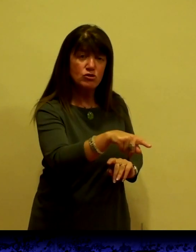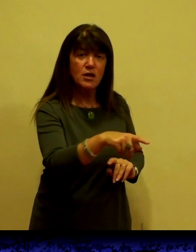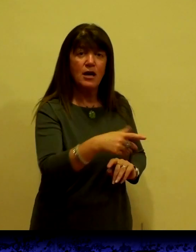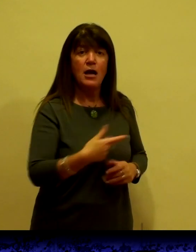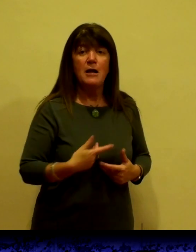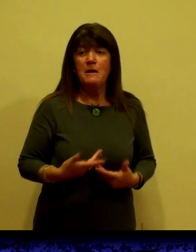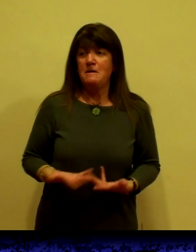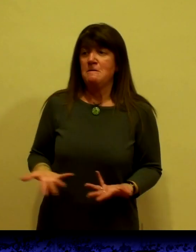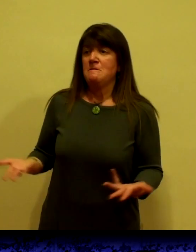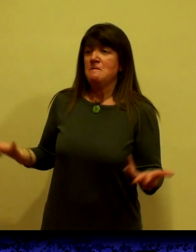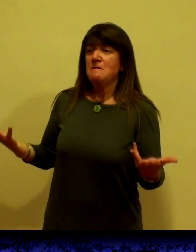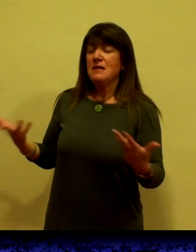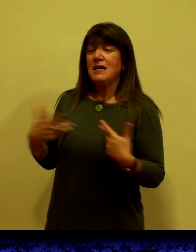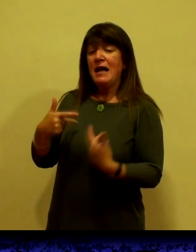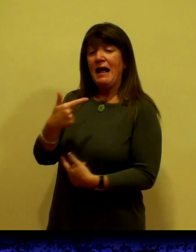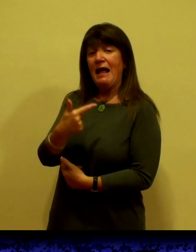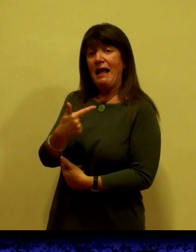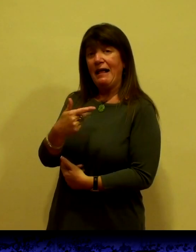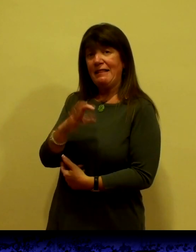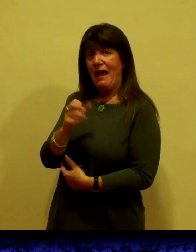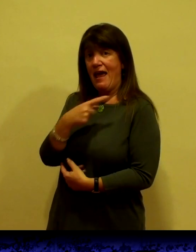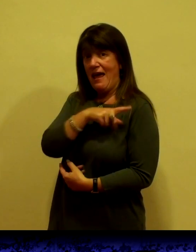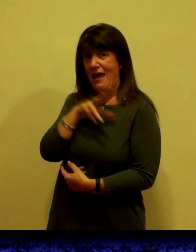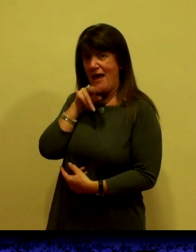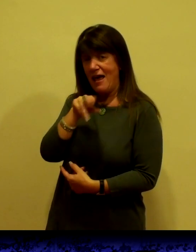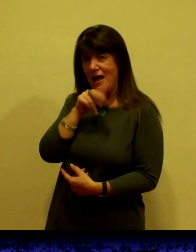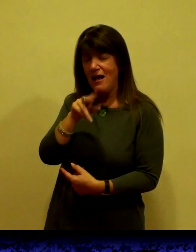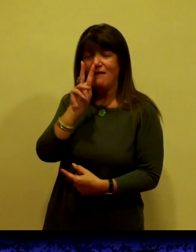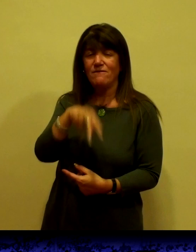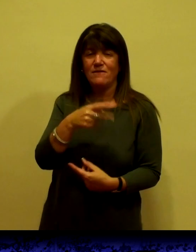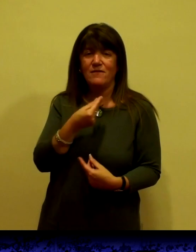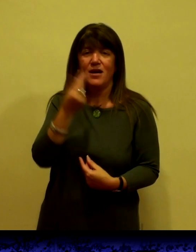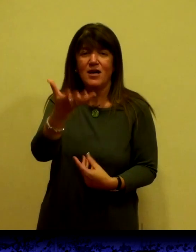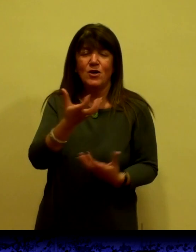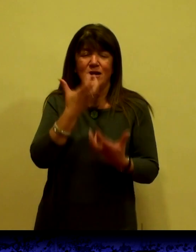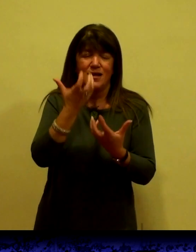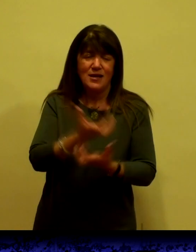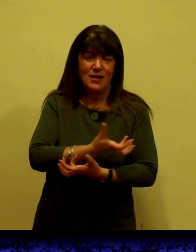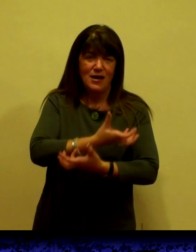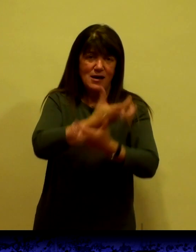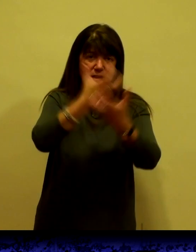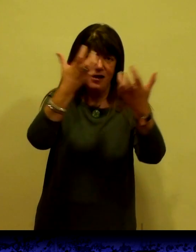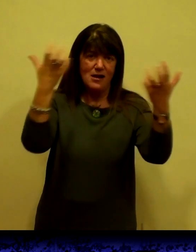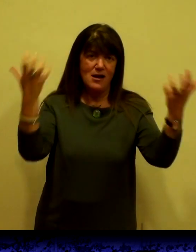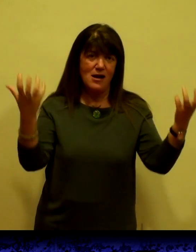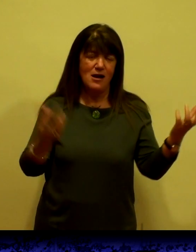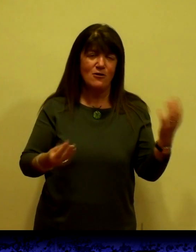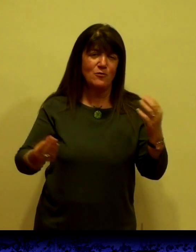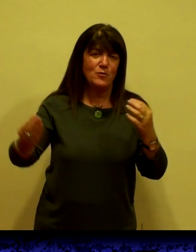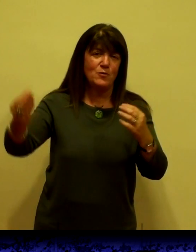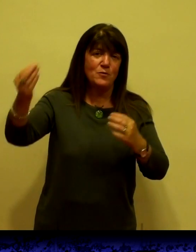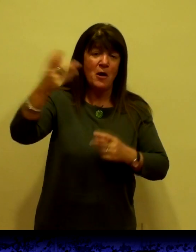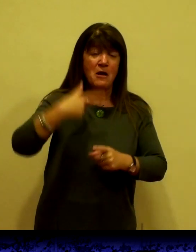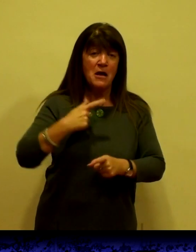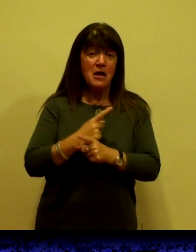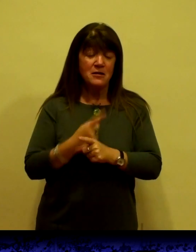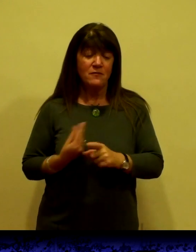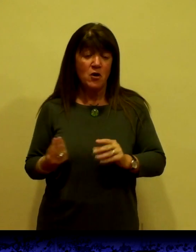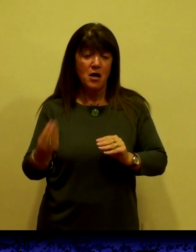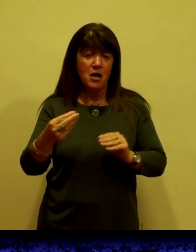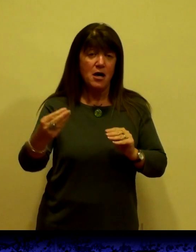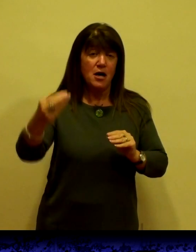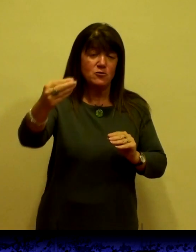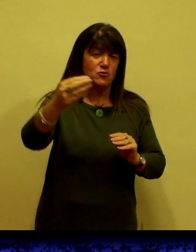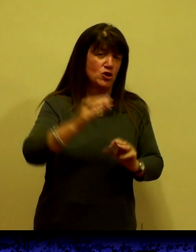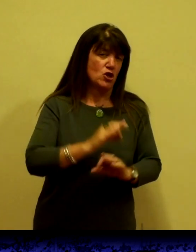è più che esaustiva ed è chiarissima, quindi no, direi che non mi sento di aggiungere nulla, se non